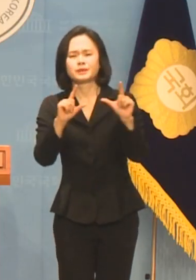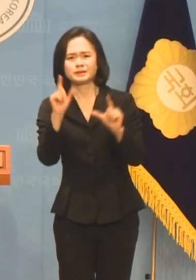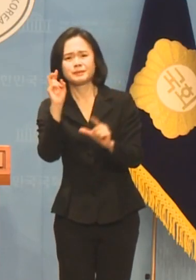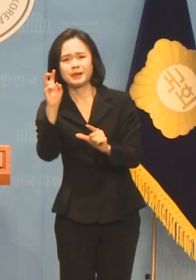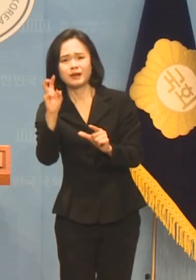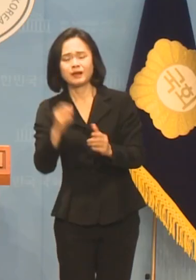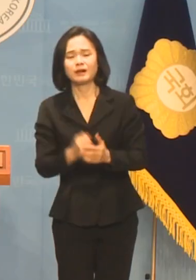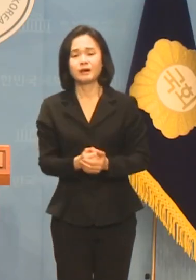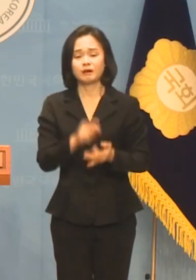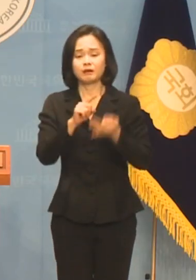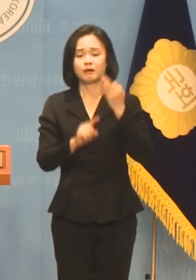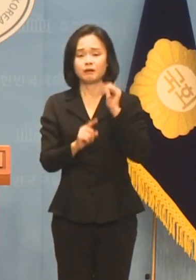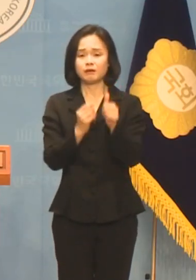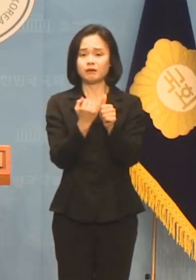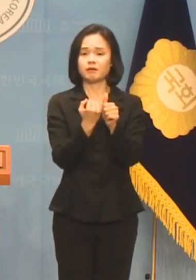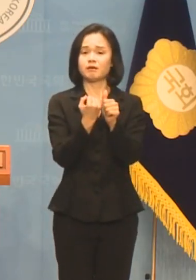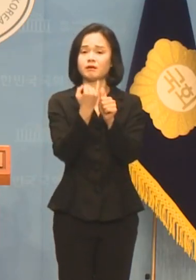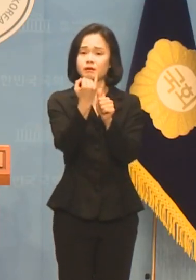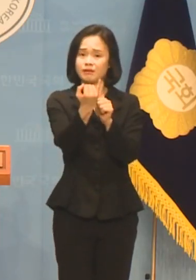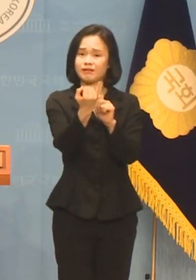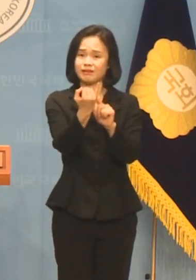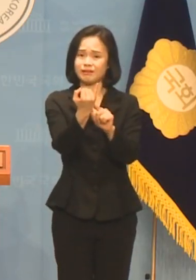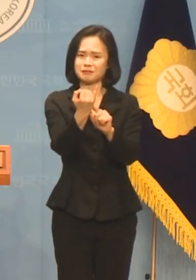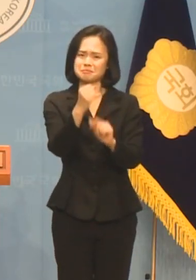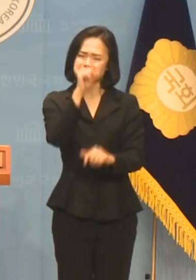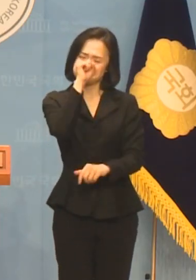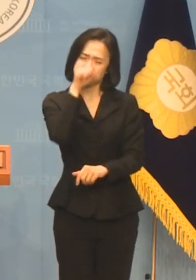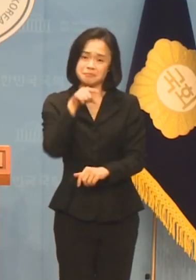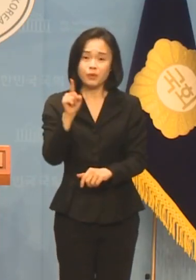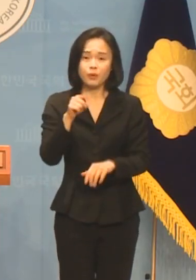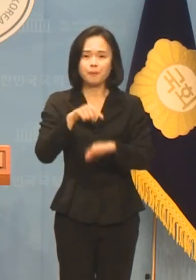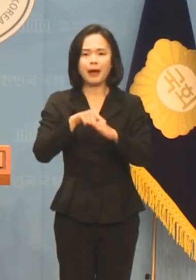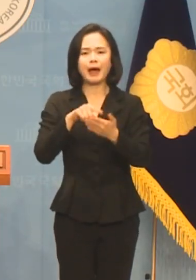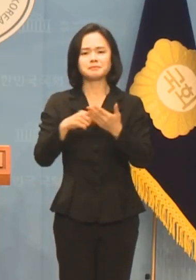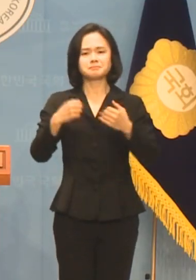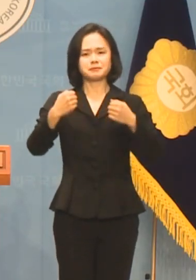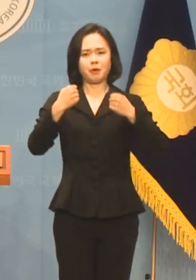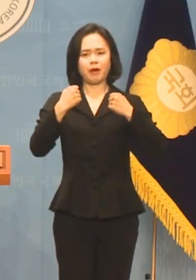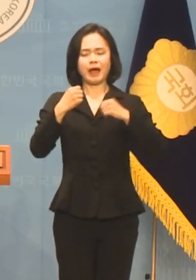그렇게 좋아하는 마음 건강, 디지털 치료제,